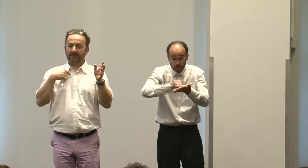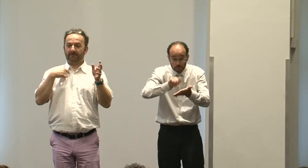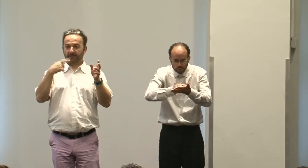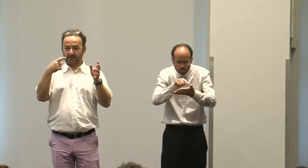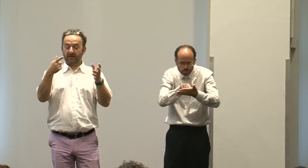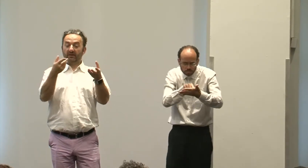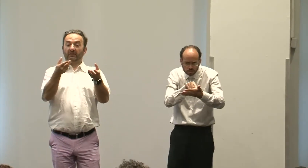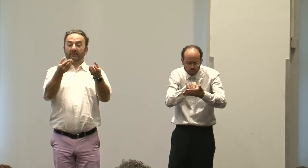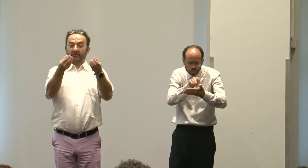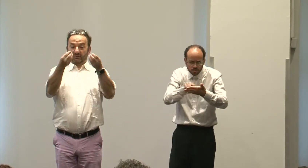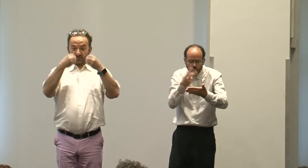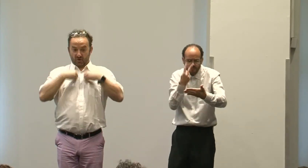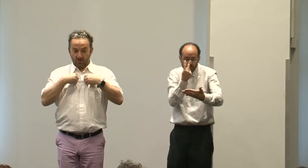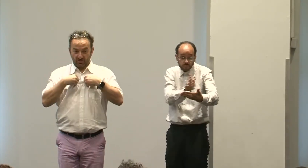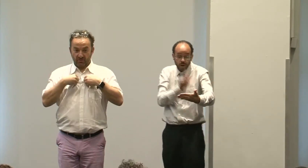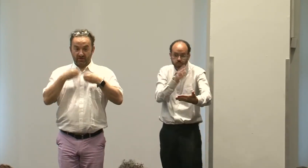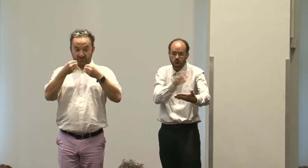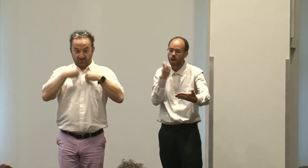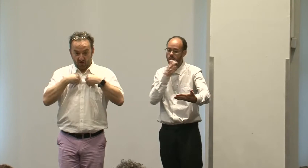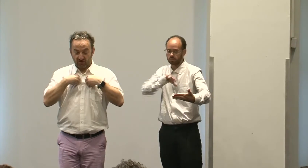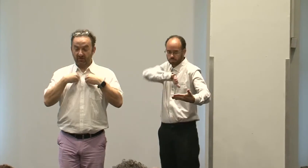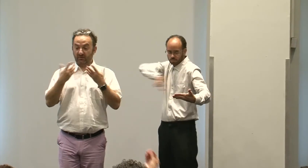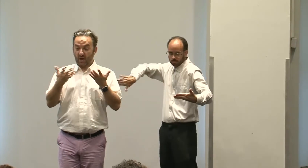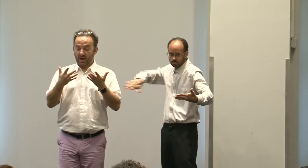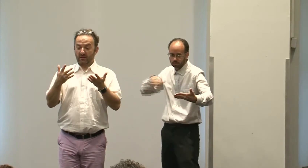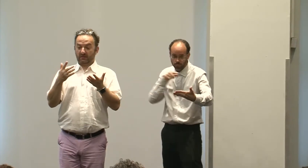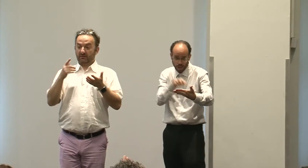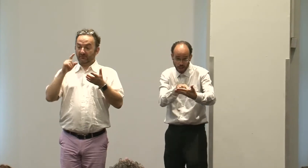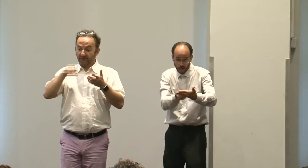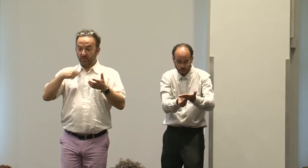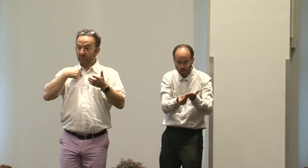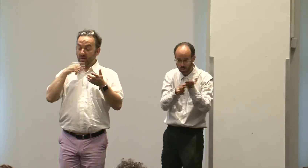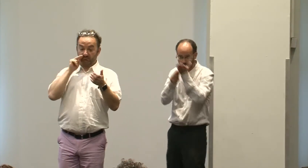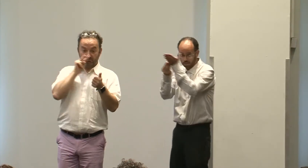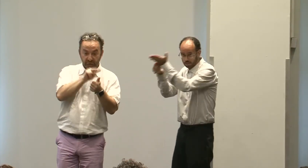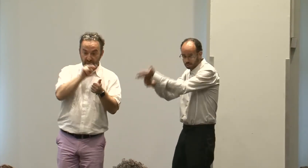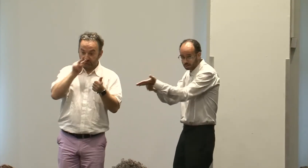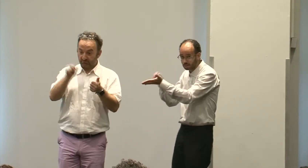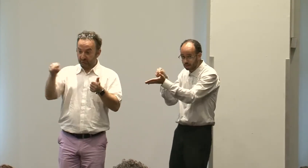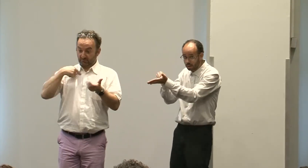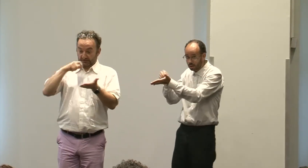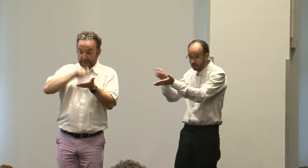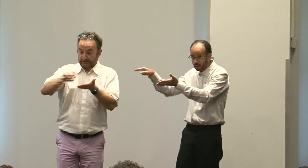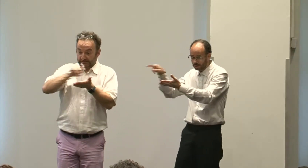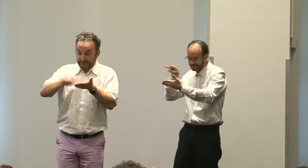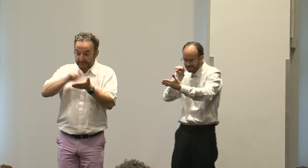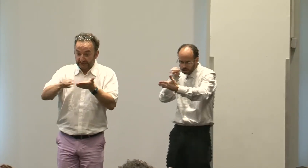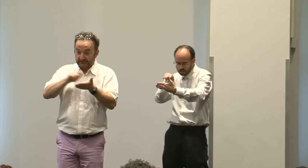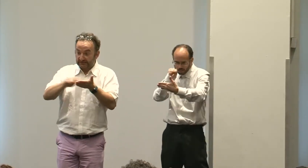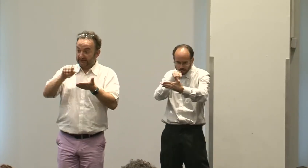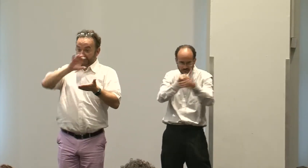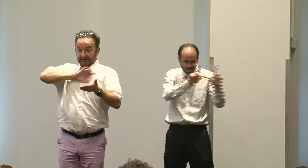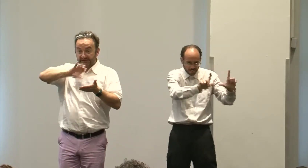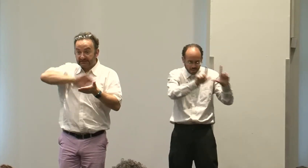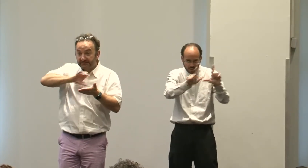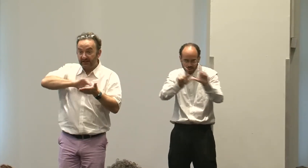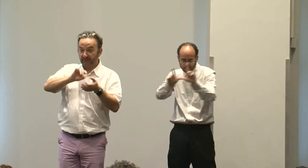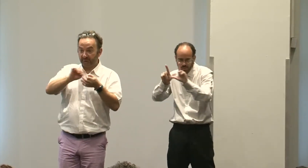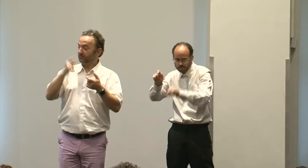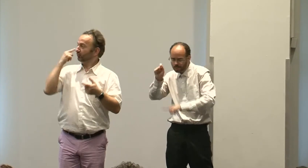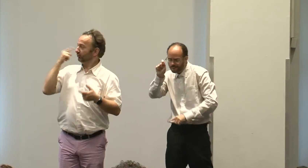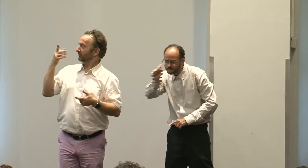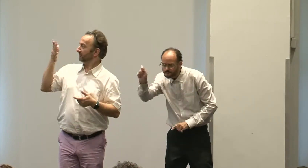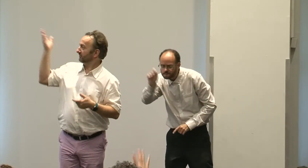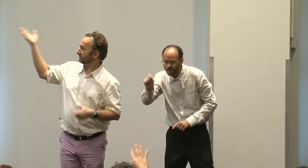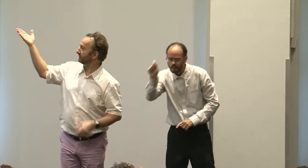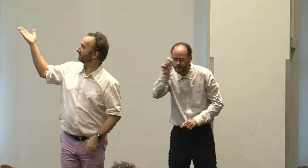oralista? Na verdade, não, sem oralizar. O nome dele é Borel Manson.